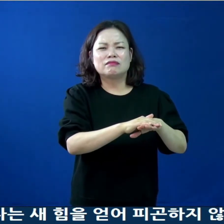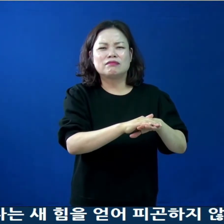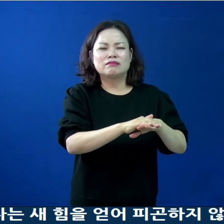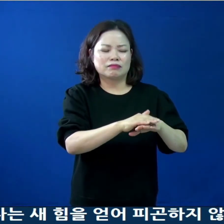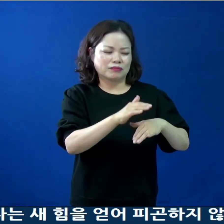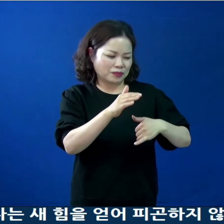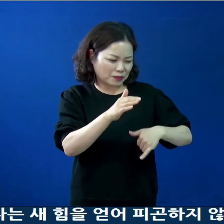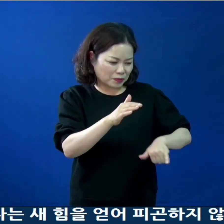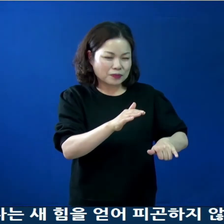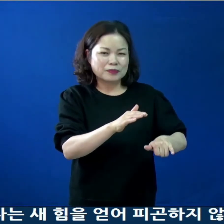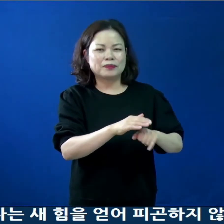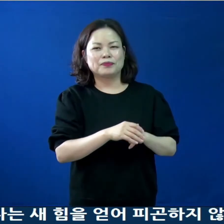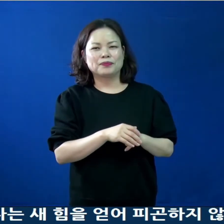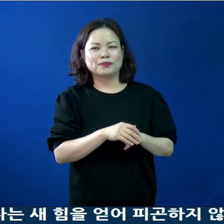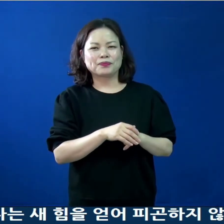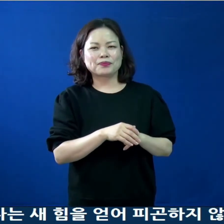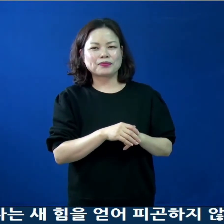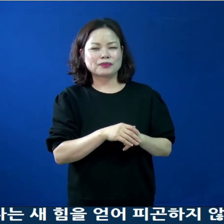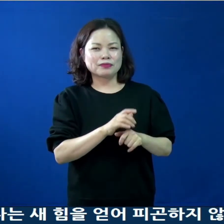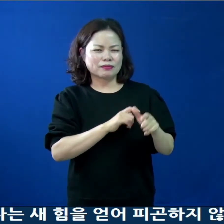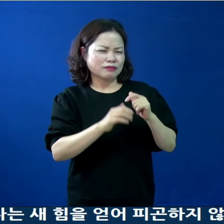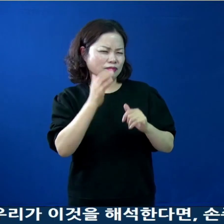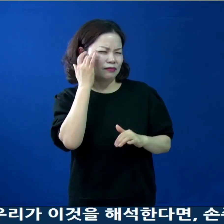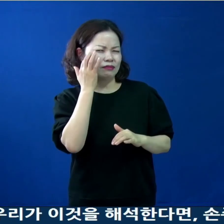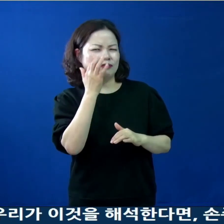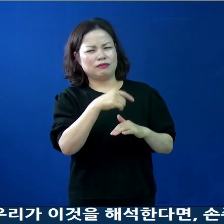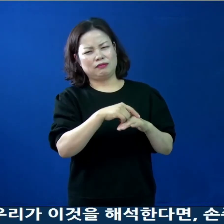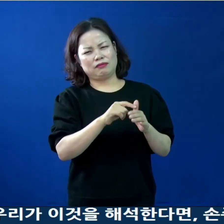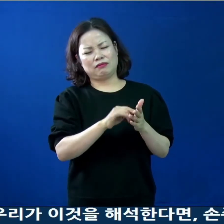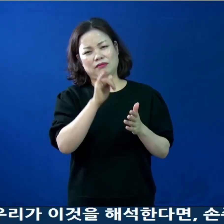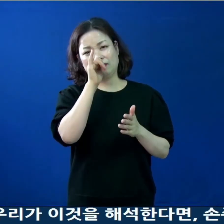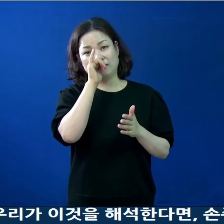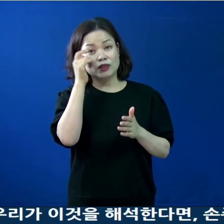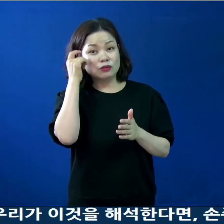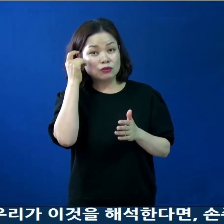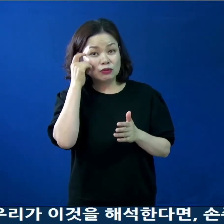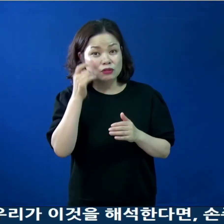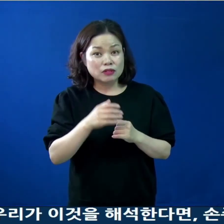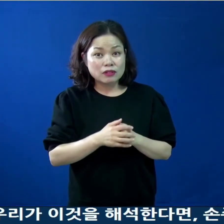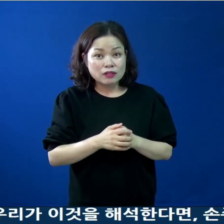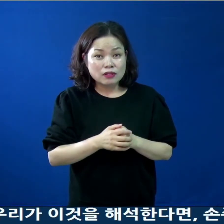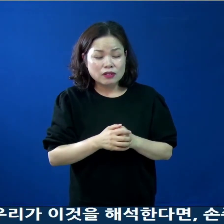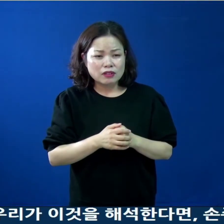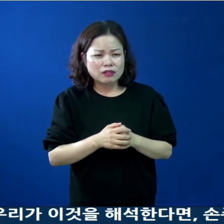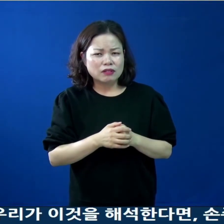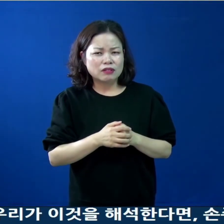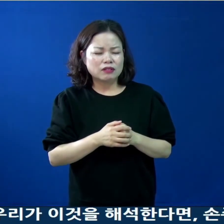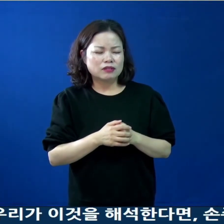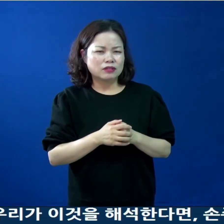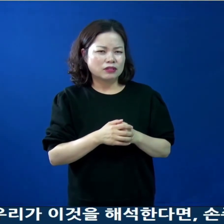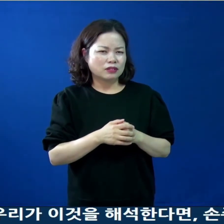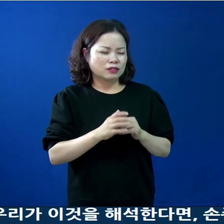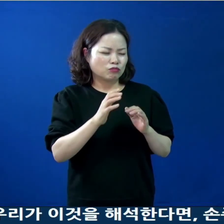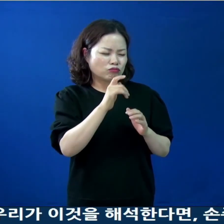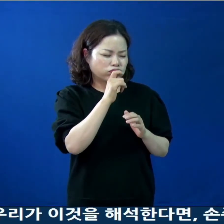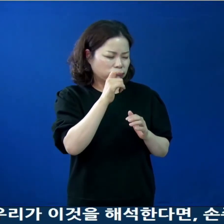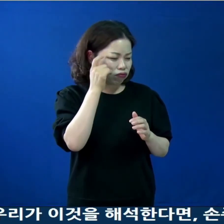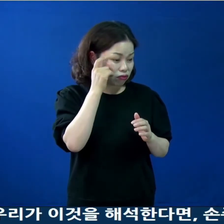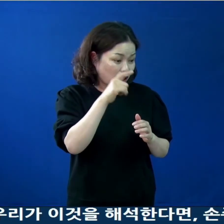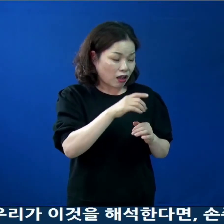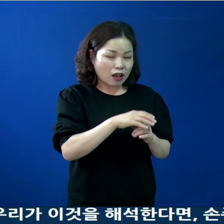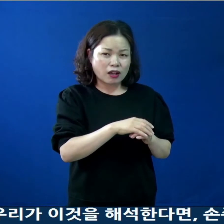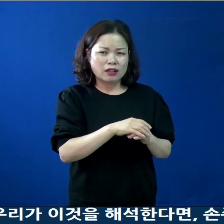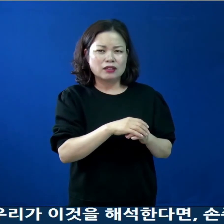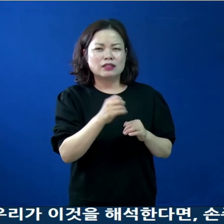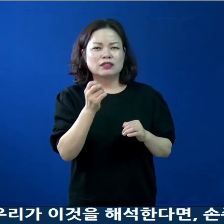자녀, 그것을 더 앙망하는 마음이 있다는 것이에요. 왜 그러냐니까, 그것을 자꾸 묵상하기 때문에 그래요.